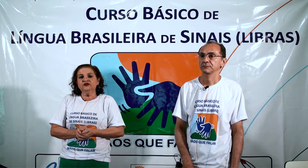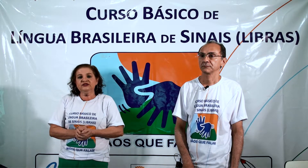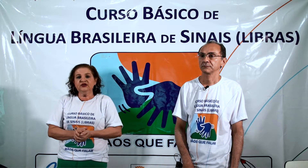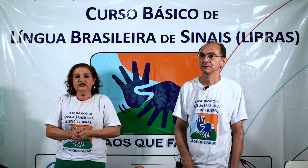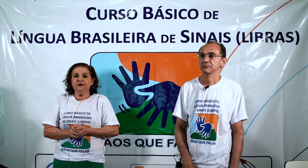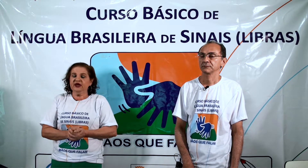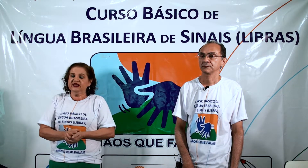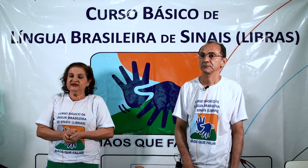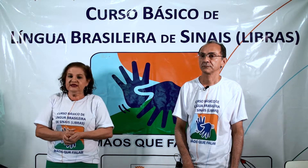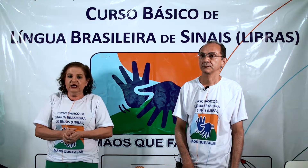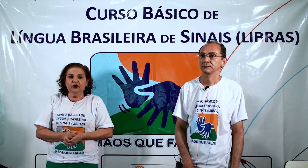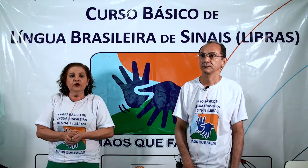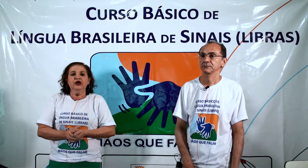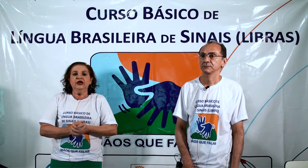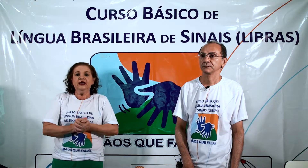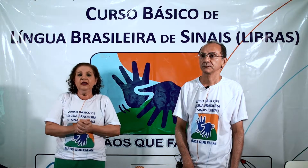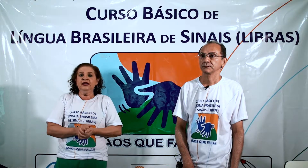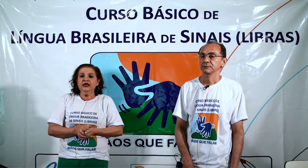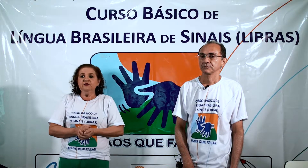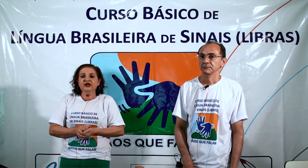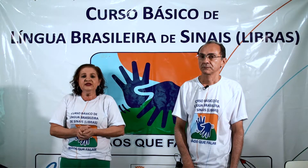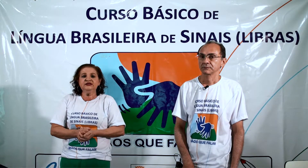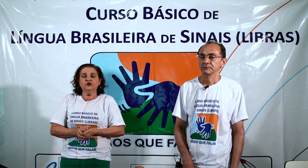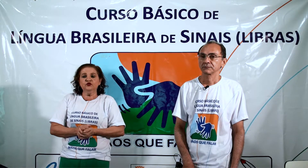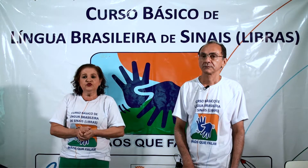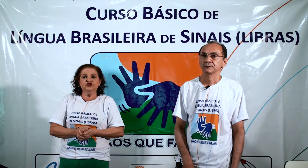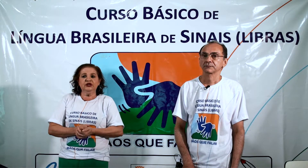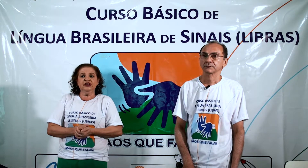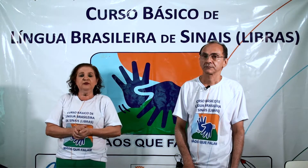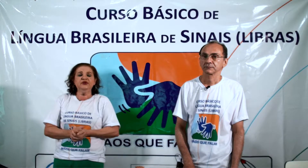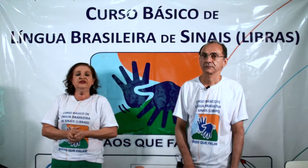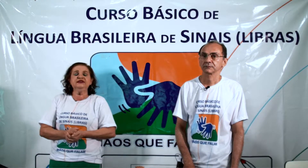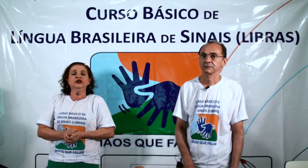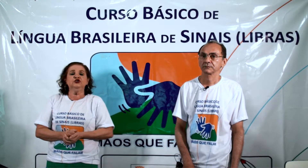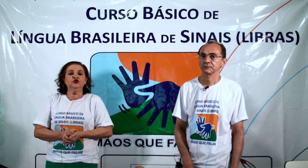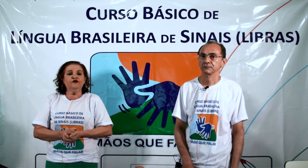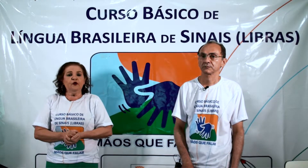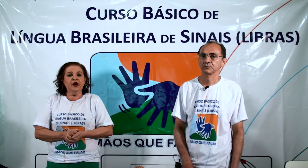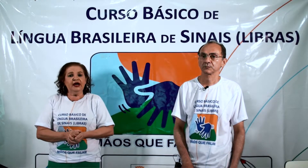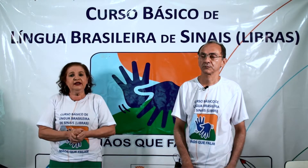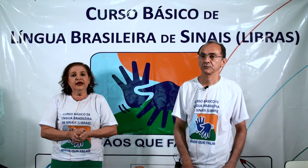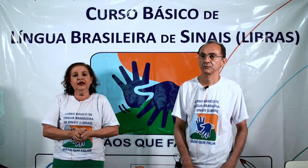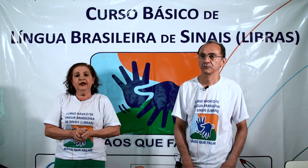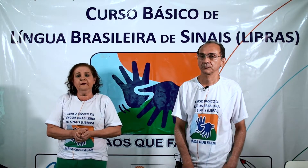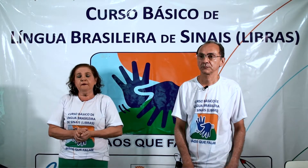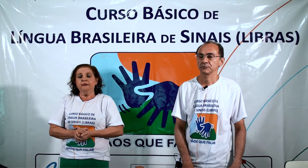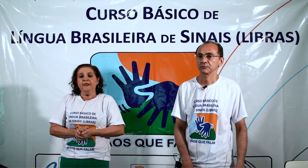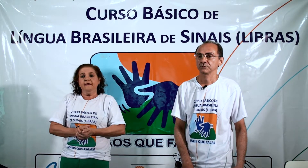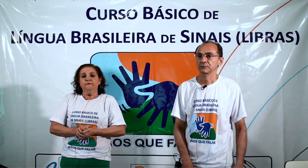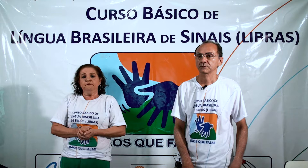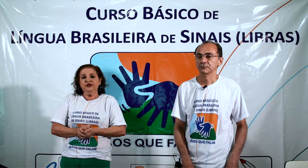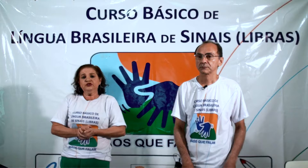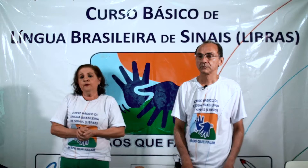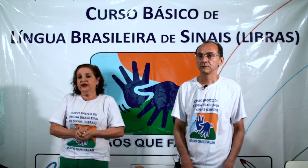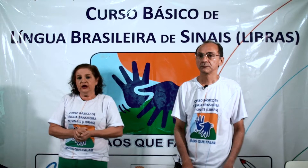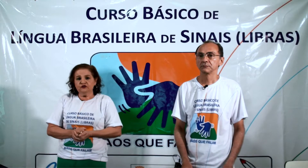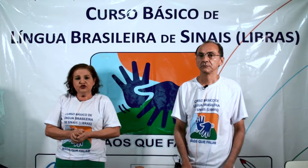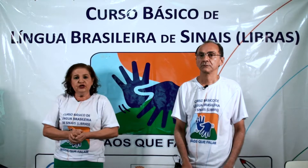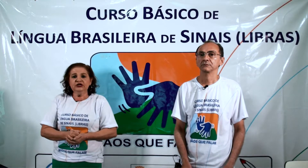e interpretação e Libras, cursos de Libras. Sou formada em psicopedagogia.